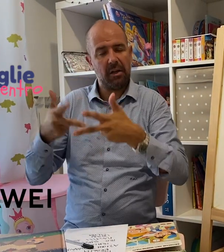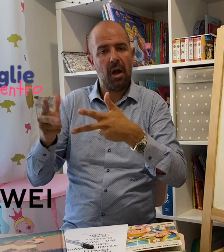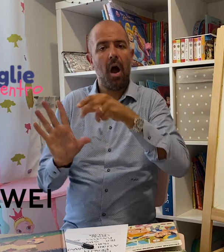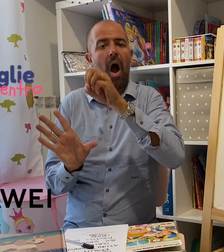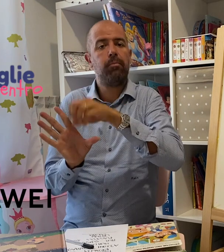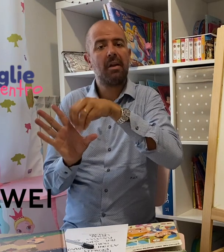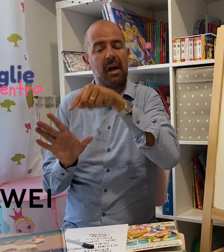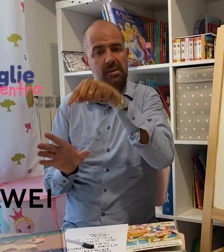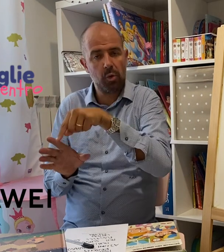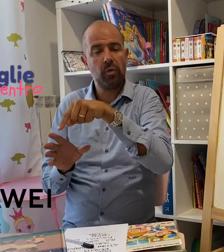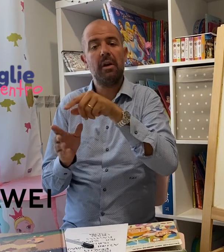sai applicazione